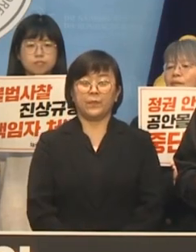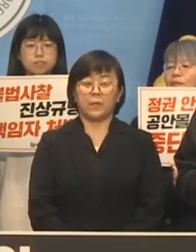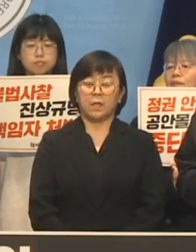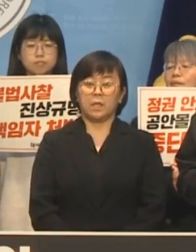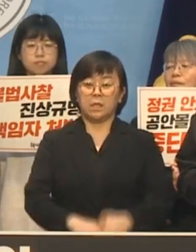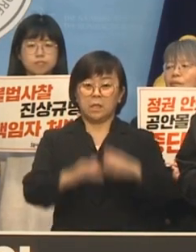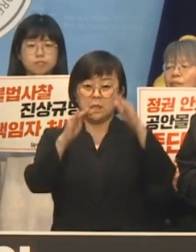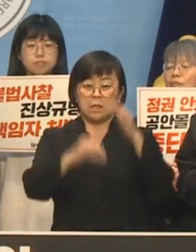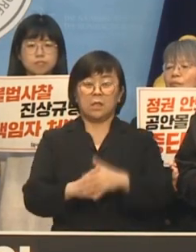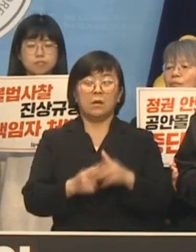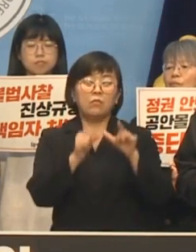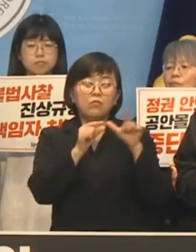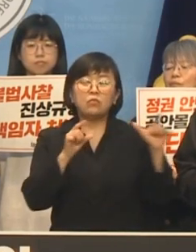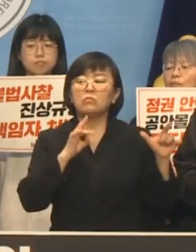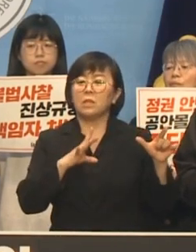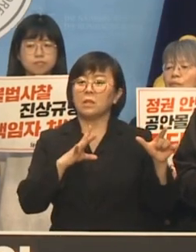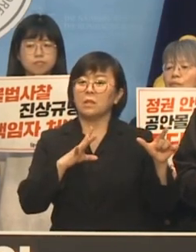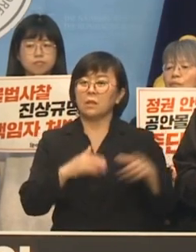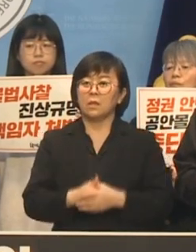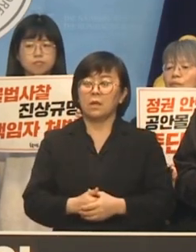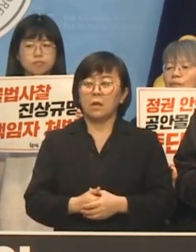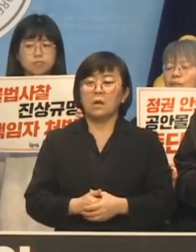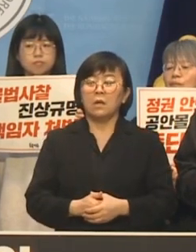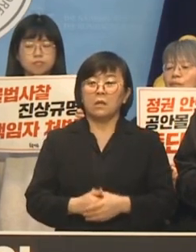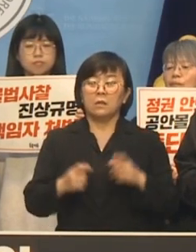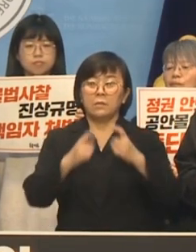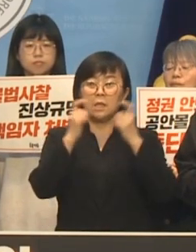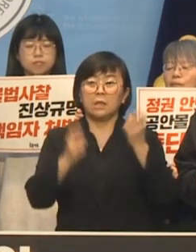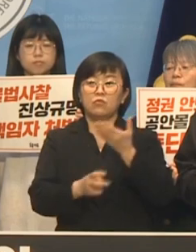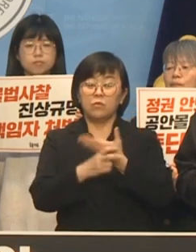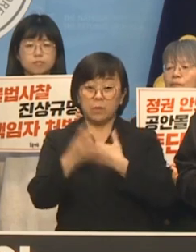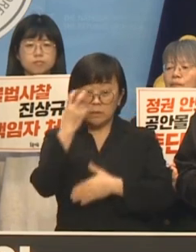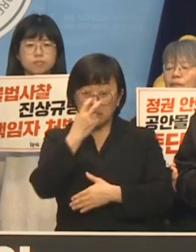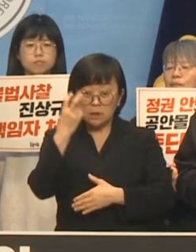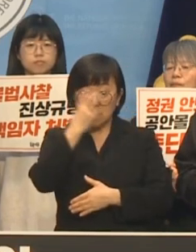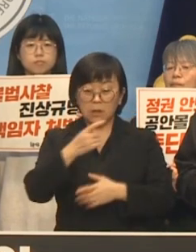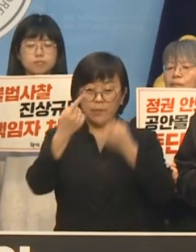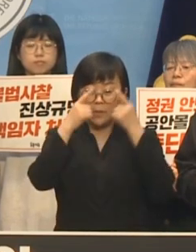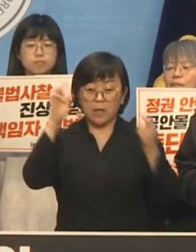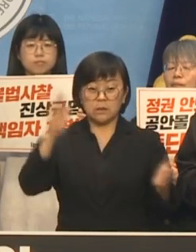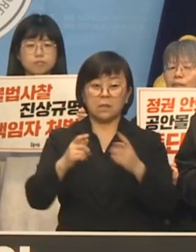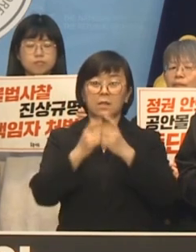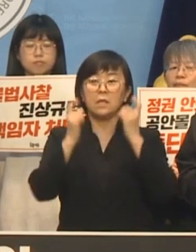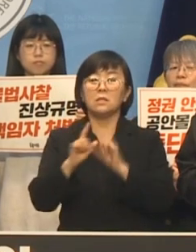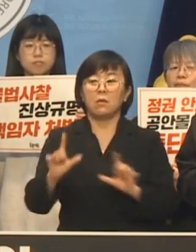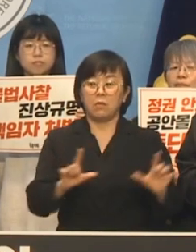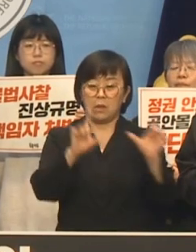사안은 빙산의 일각일 수 있습니다. 이러한 민간인 사찰, 대학생들의 사생활까지